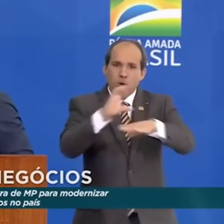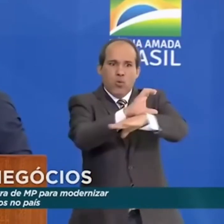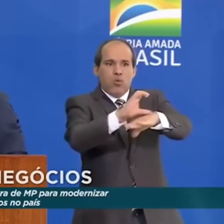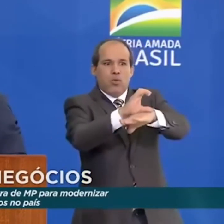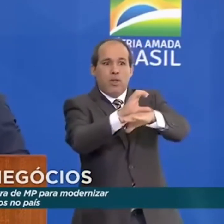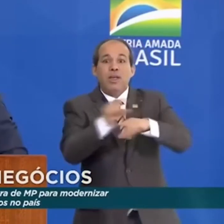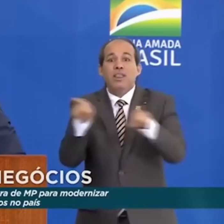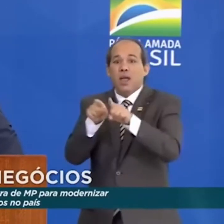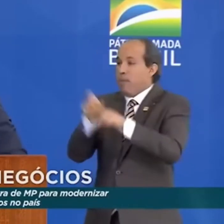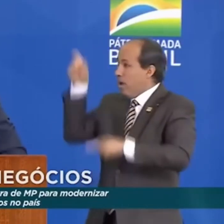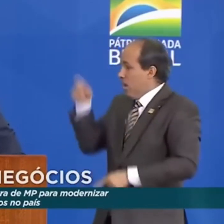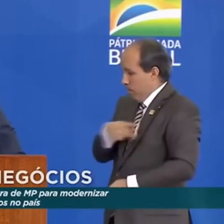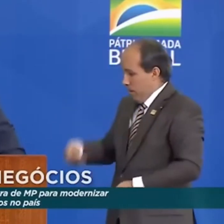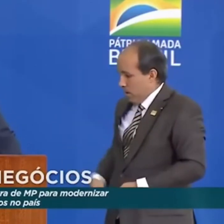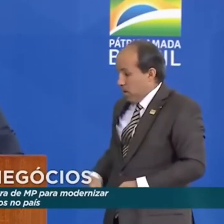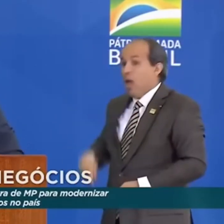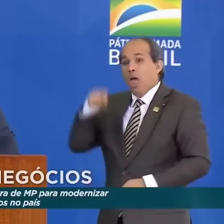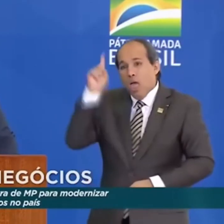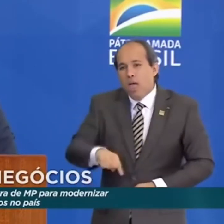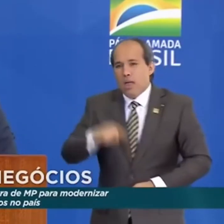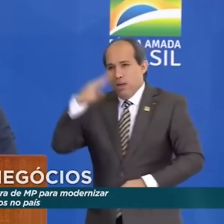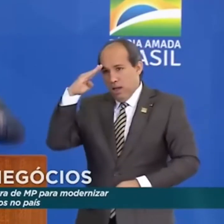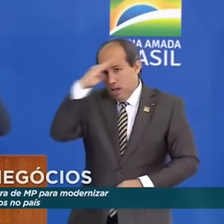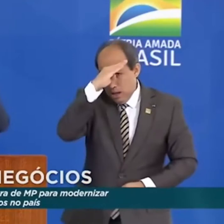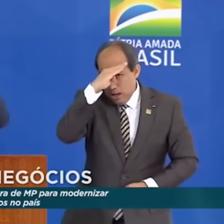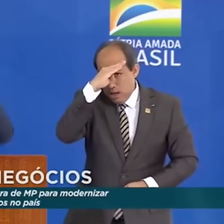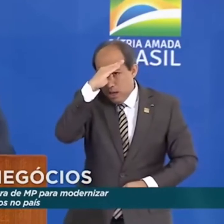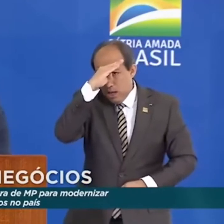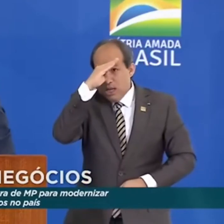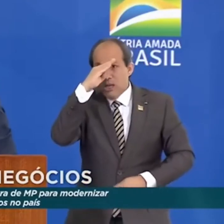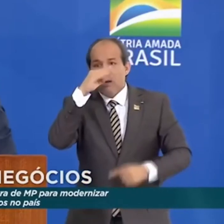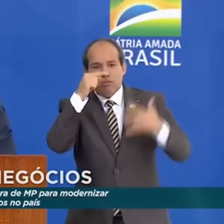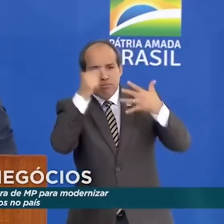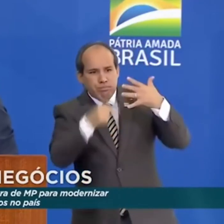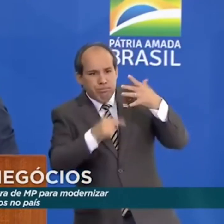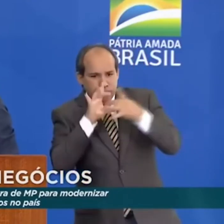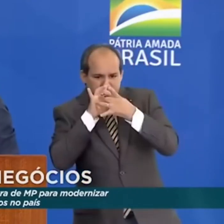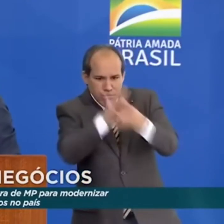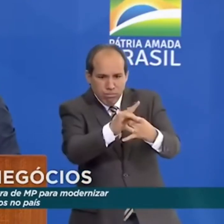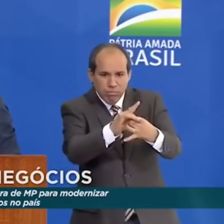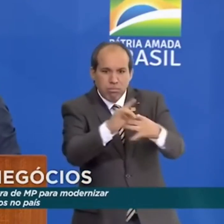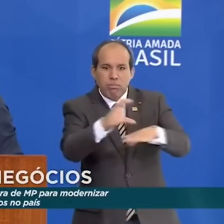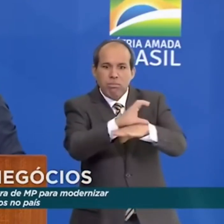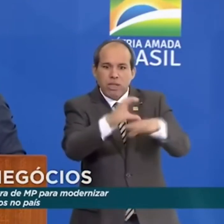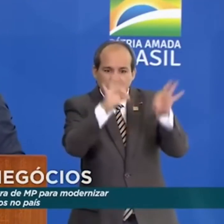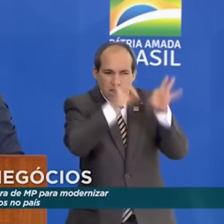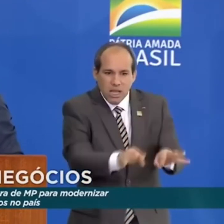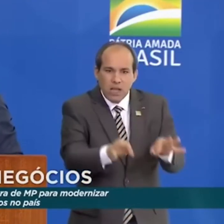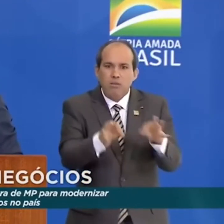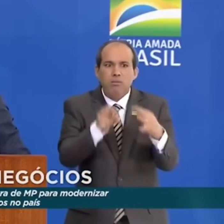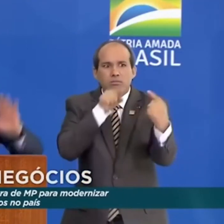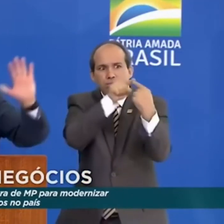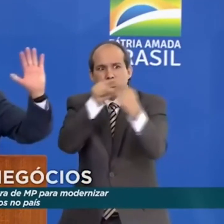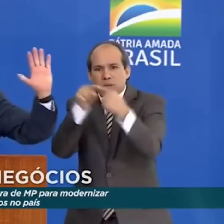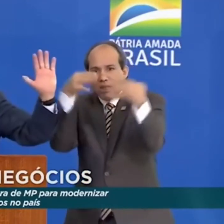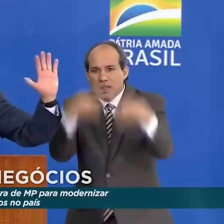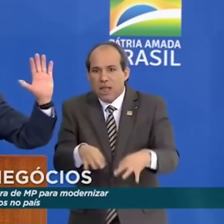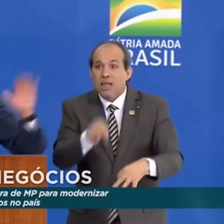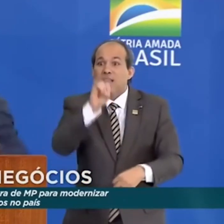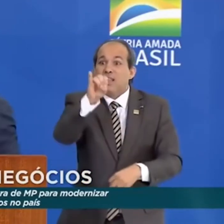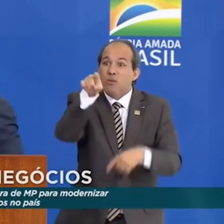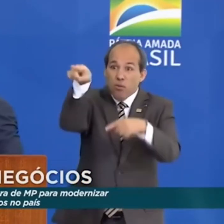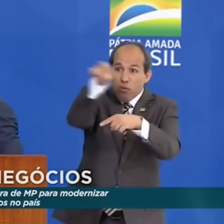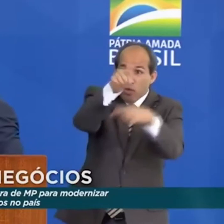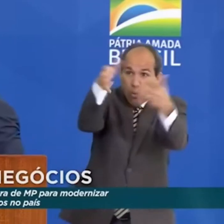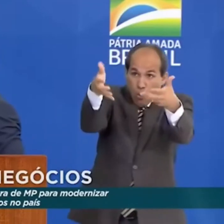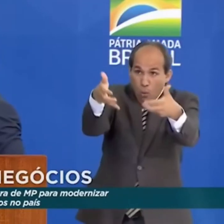esse é o presidente Jair Bolsonaro, que joga dentro das quatro linhas. Quem não quer jogar dentro das quatro linhas são